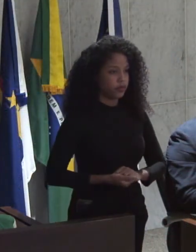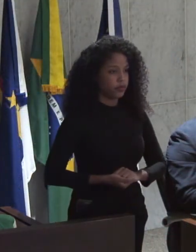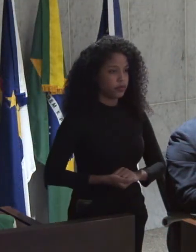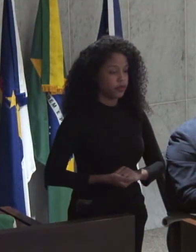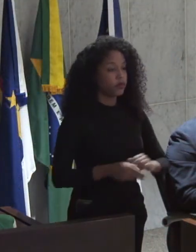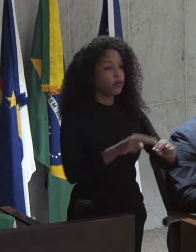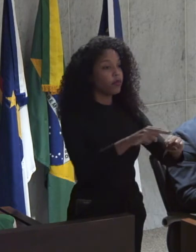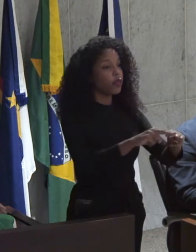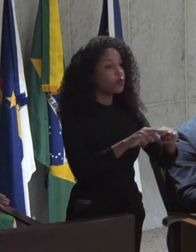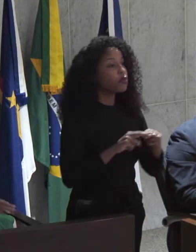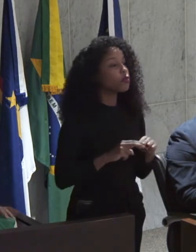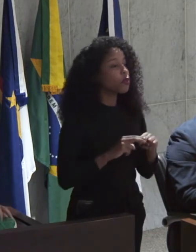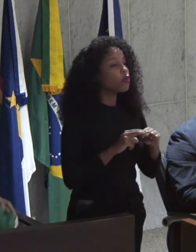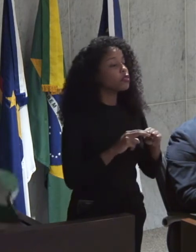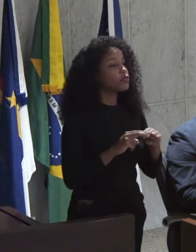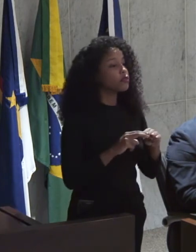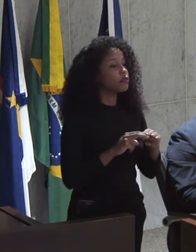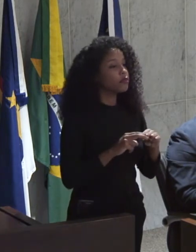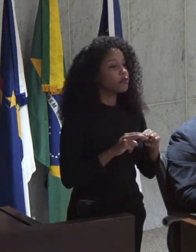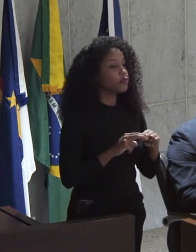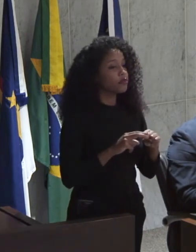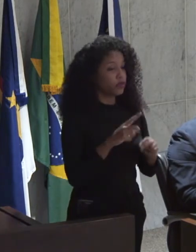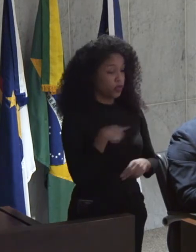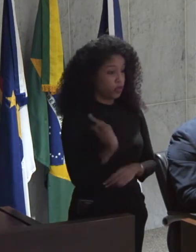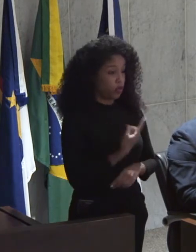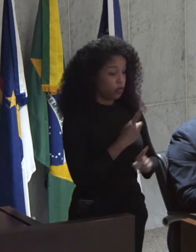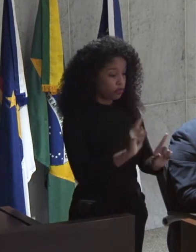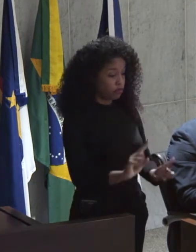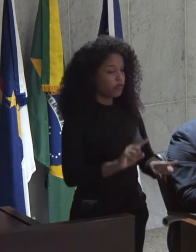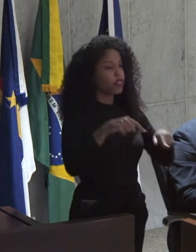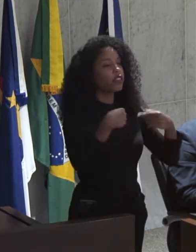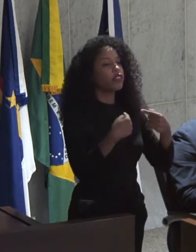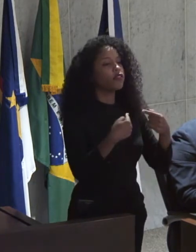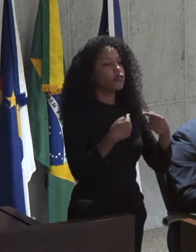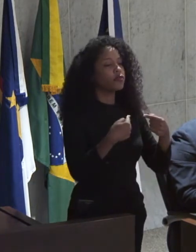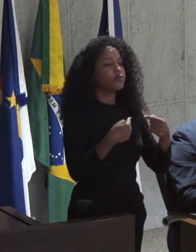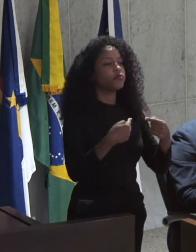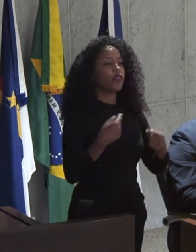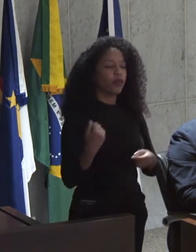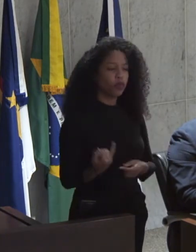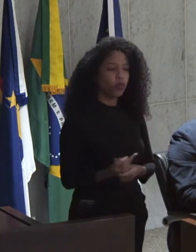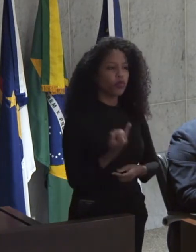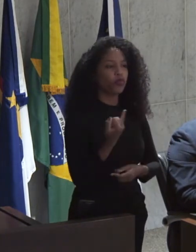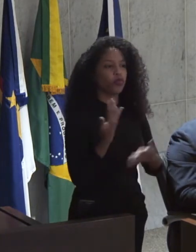Por isso, gente, o nosso desafio é imenso.